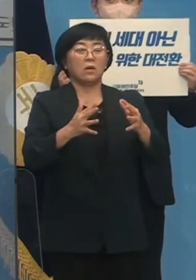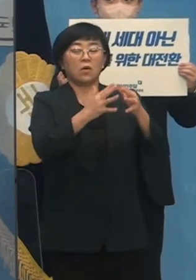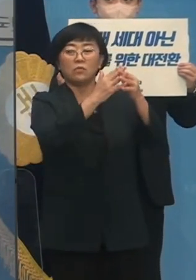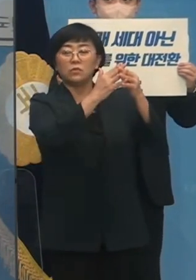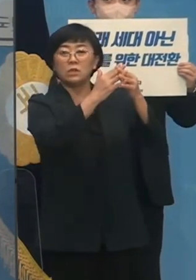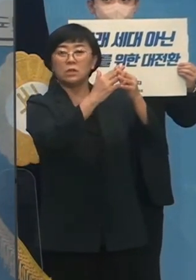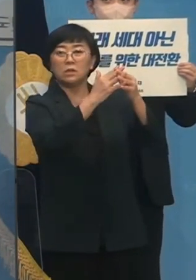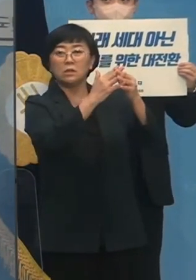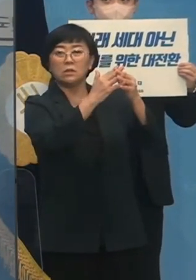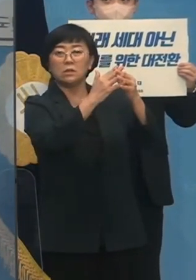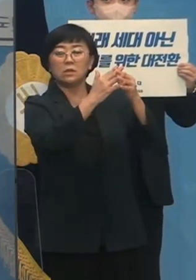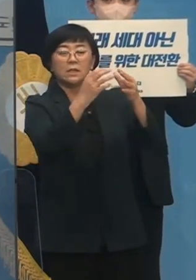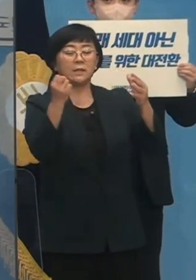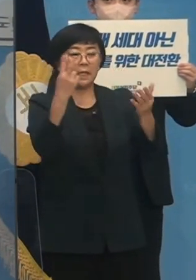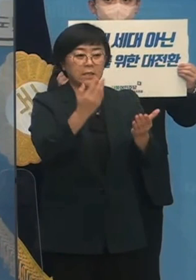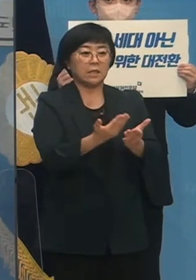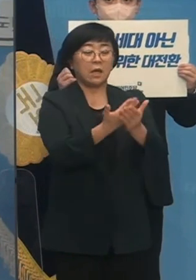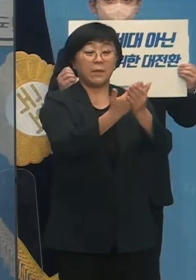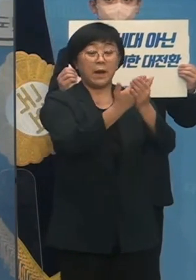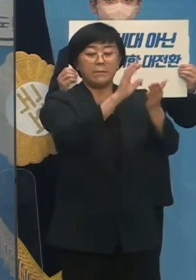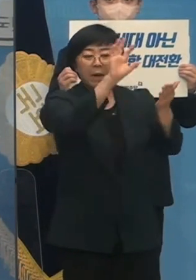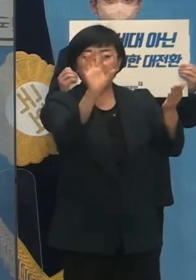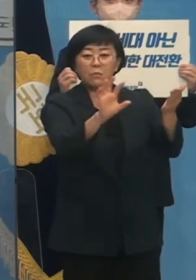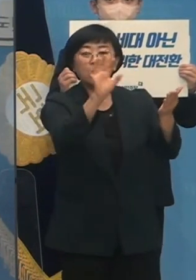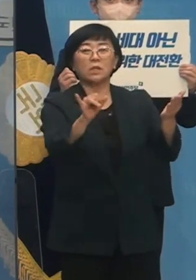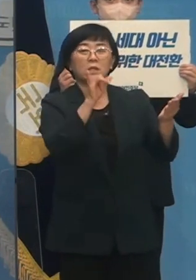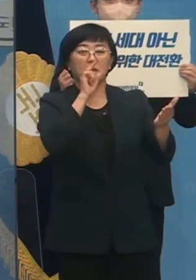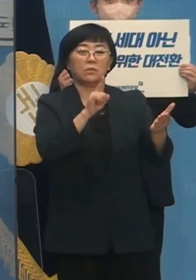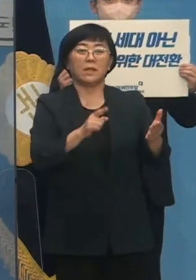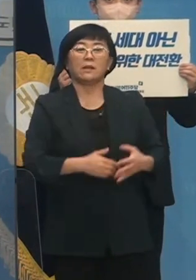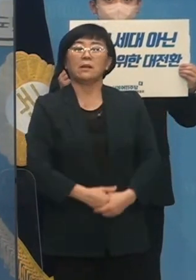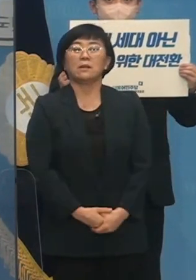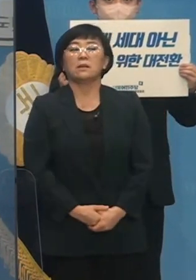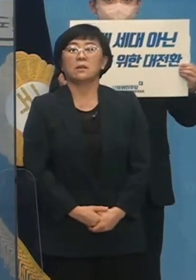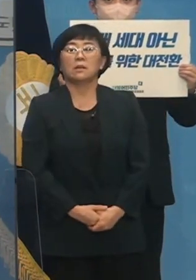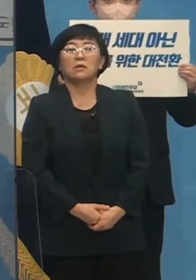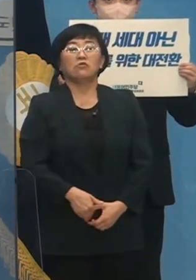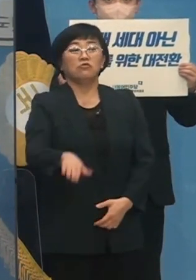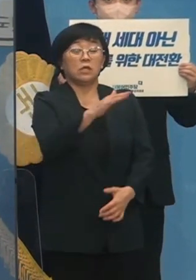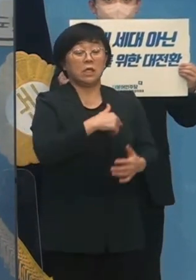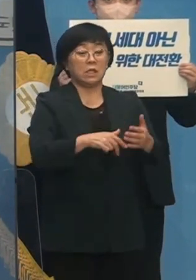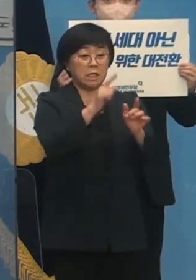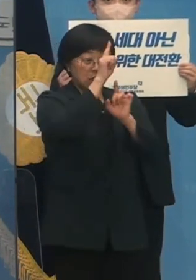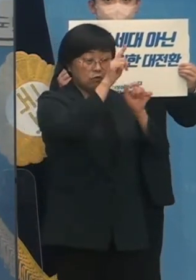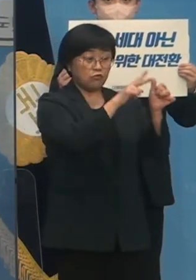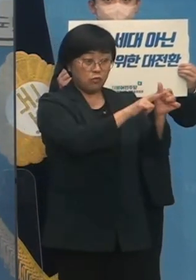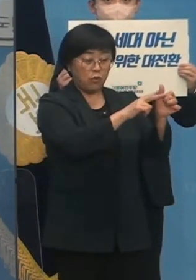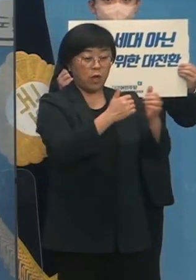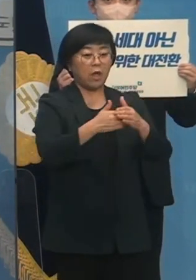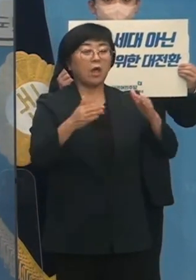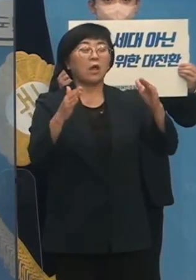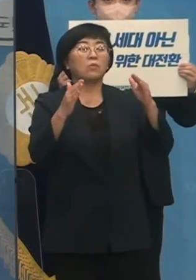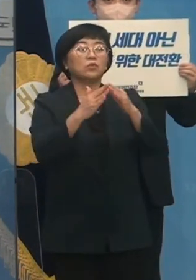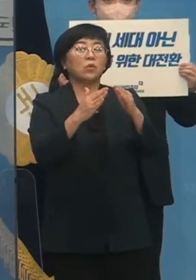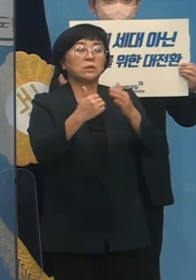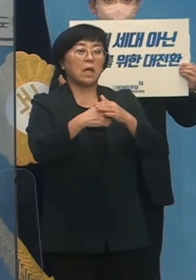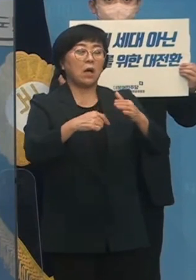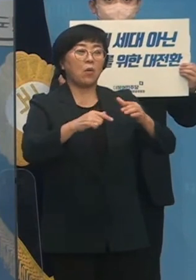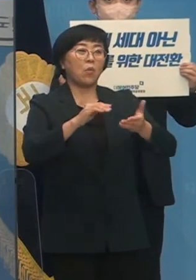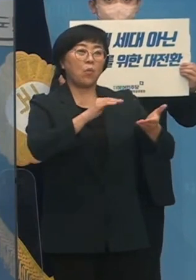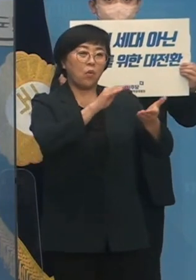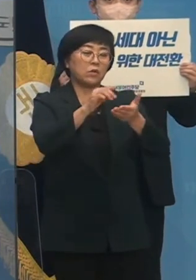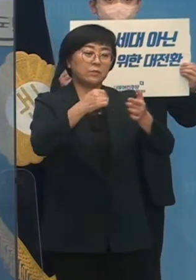짧고 재개발, 재건축이 반복되기 때문입니다. 우리는 이재명 후보의 부동산 공급 정책을